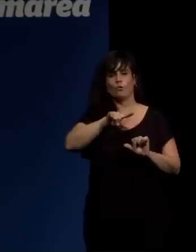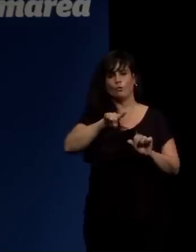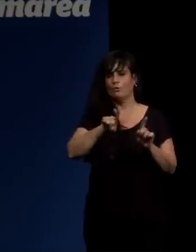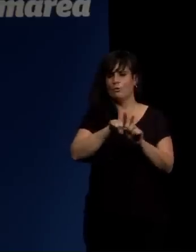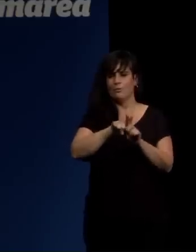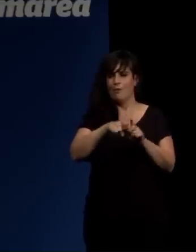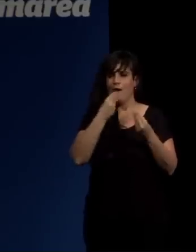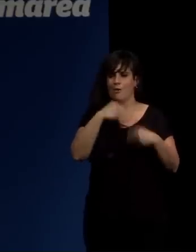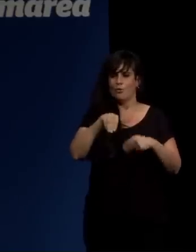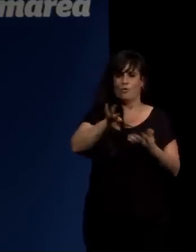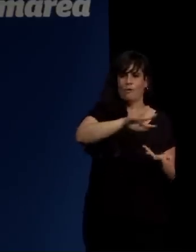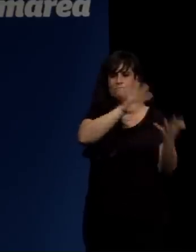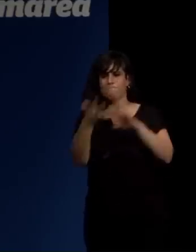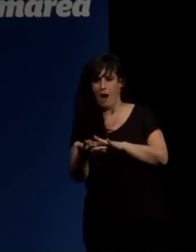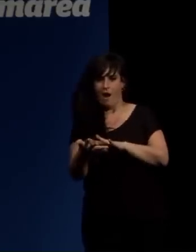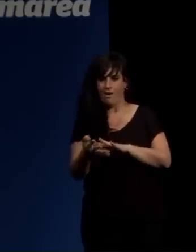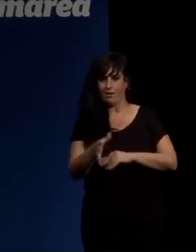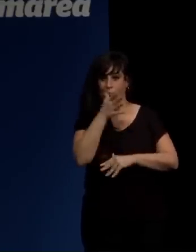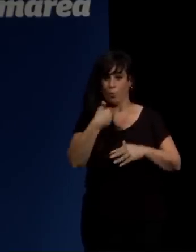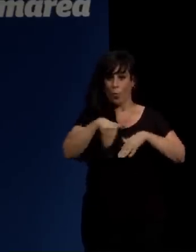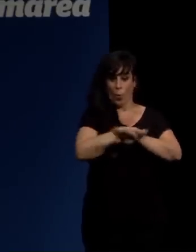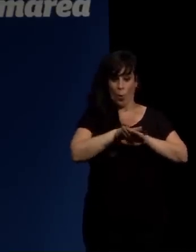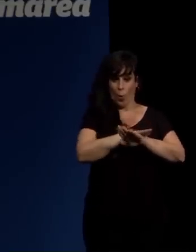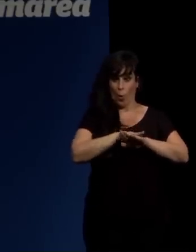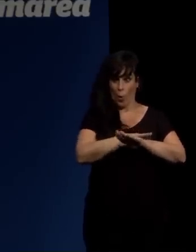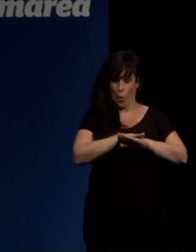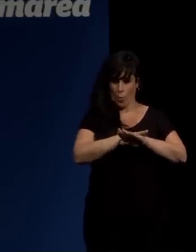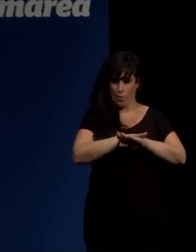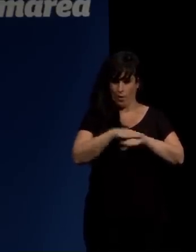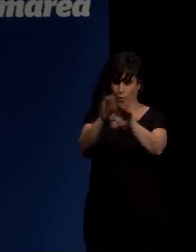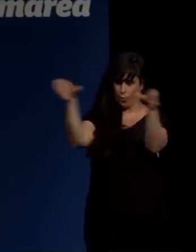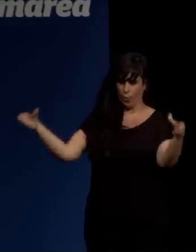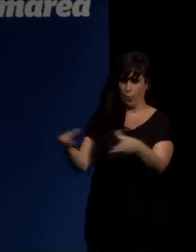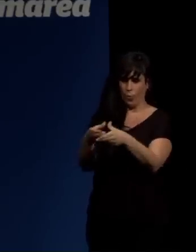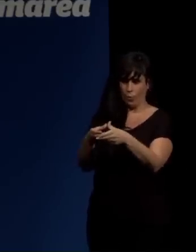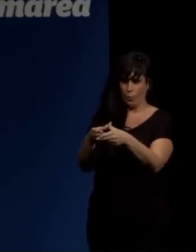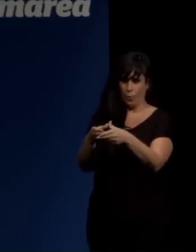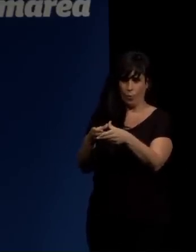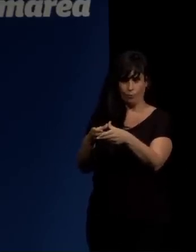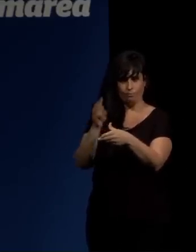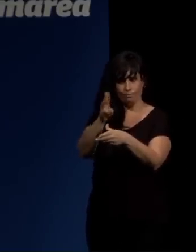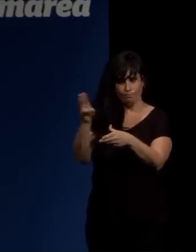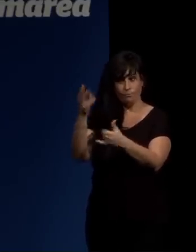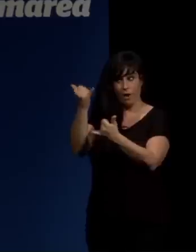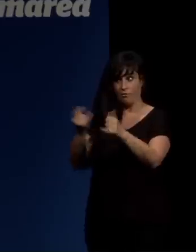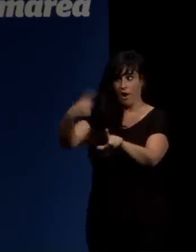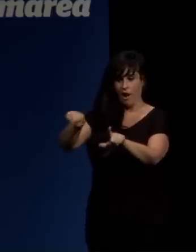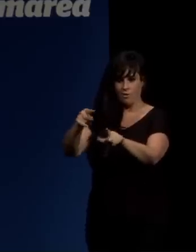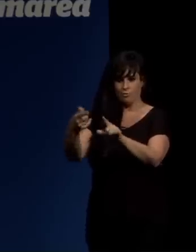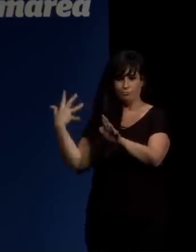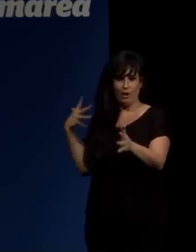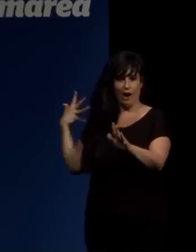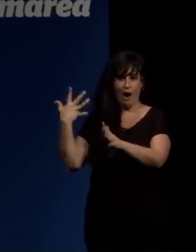histórico. Acabaremos co desgoberno dun partido que en 35 anos